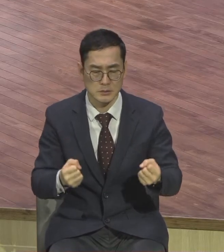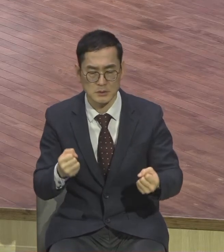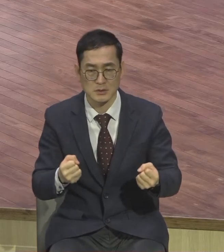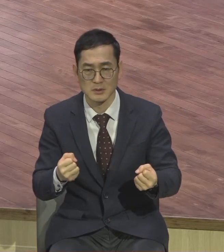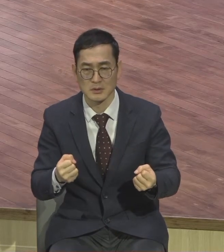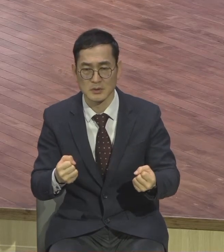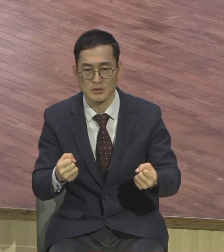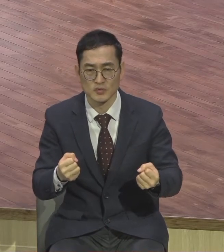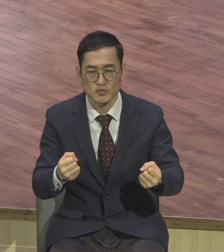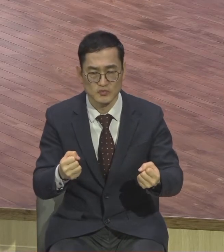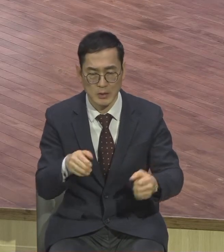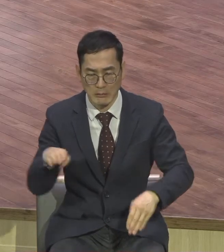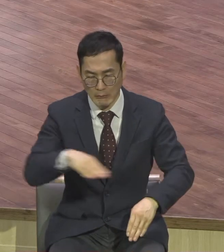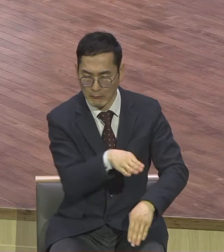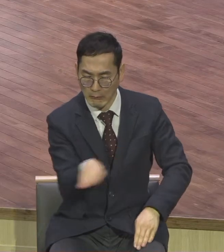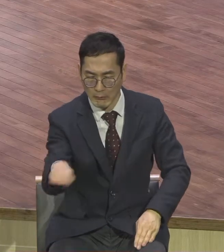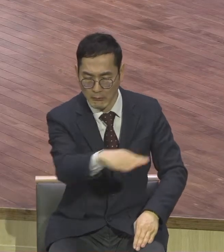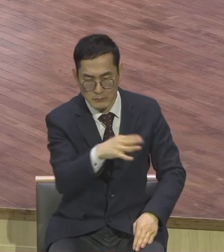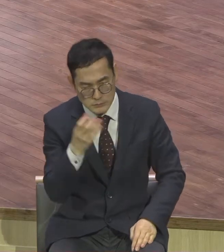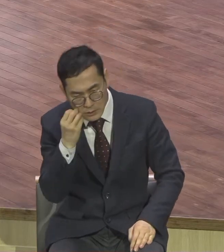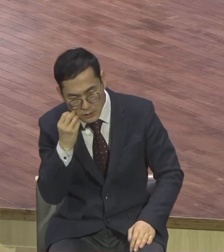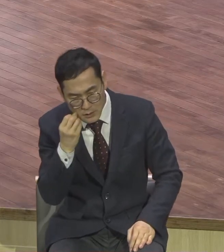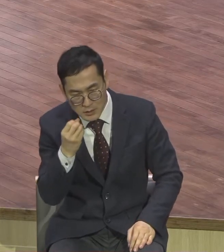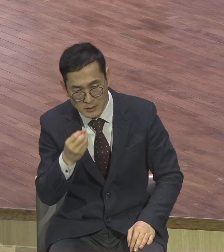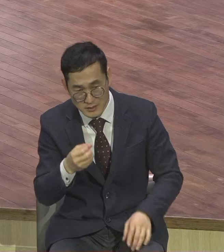술이 취해가지고